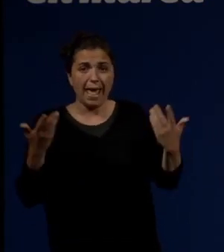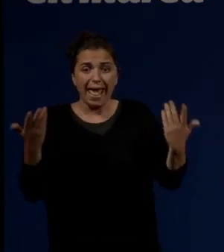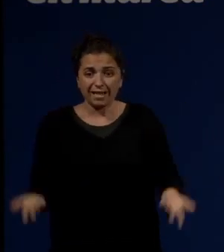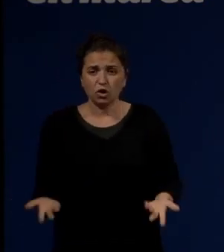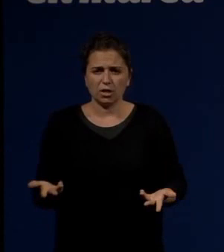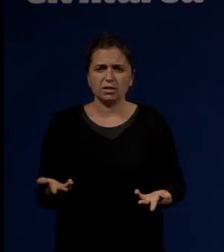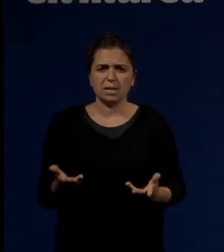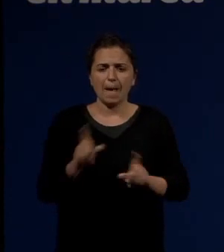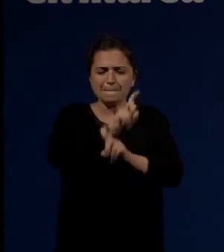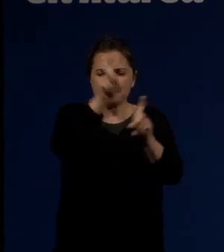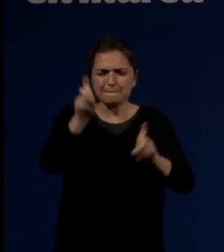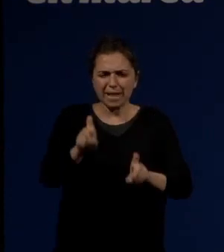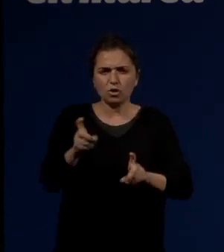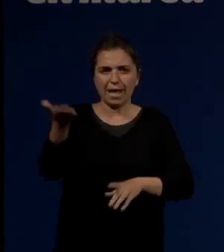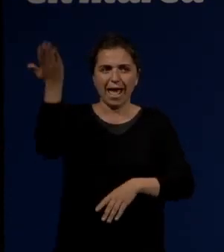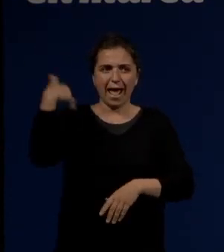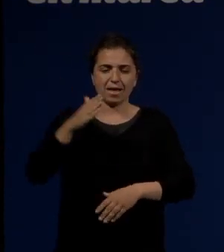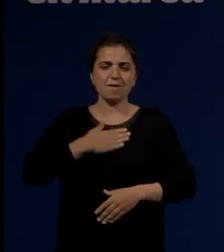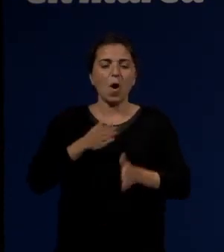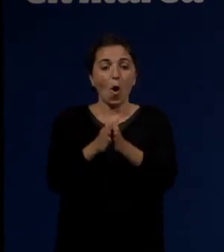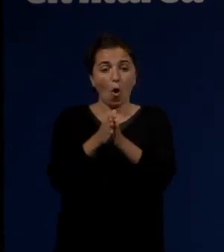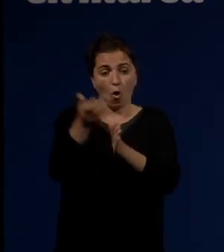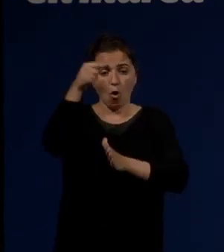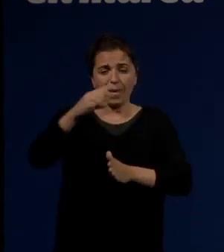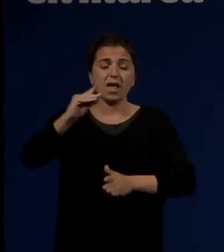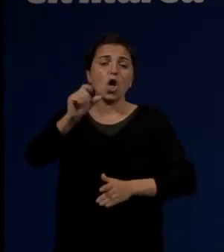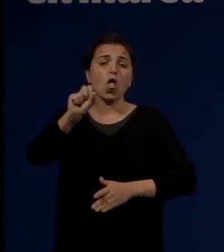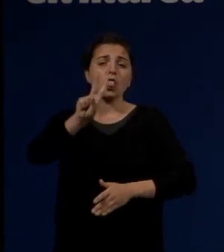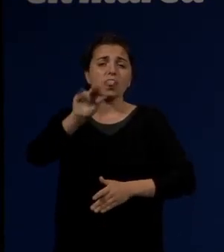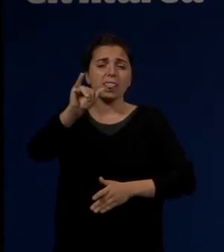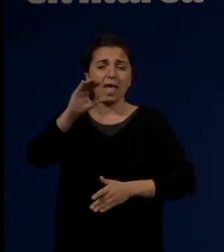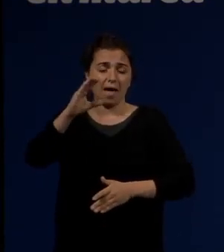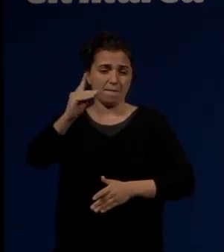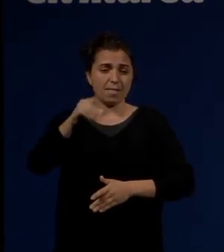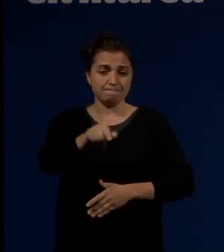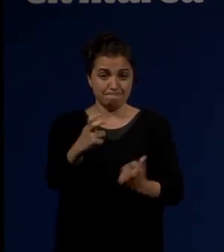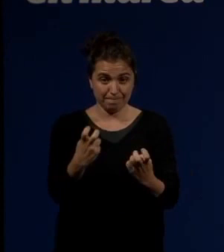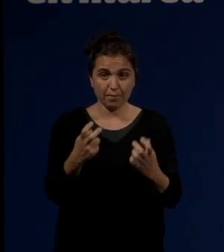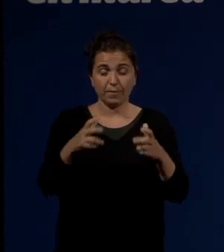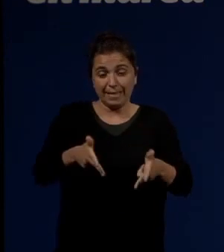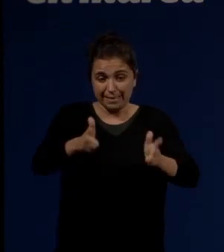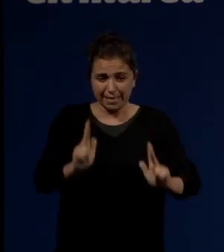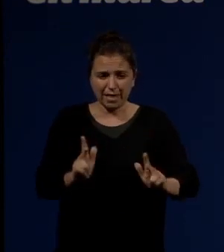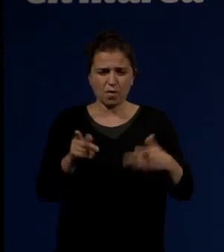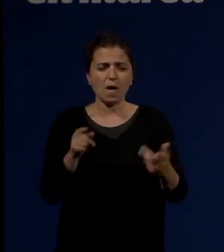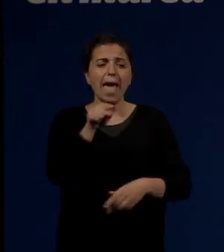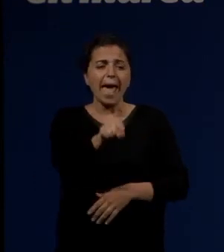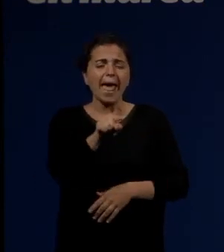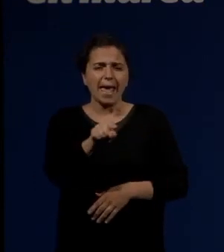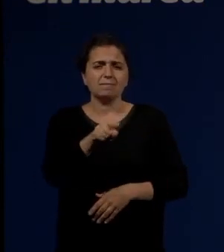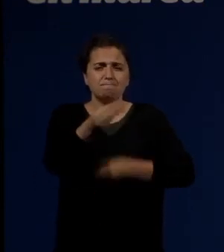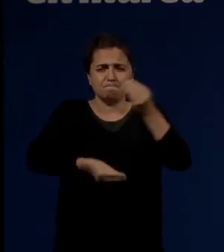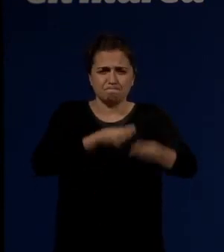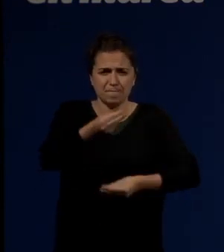como onte voulle a robar ao meu compañeiro David, que está hoxe aquí sentado, con este panorama que el desgranou moito máis dentro do